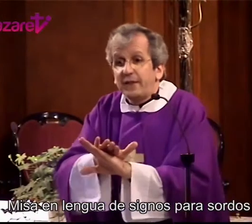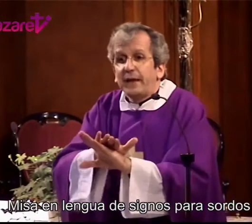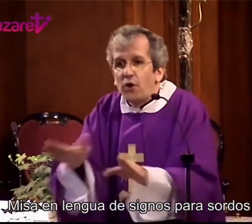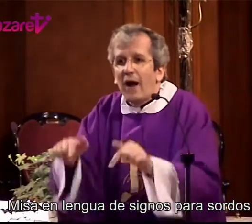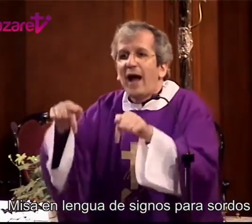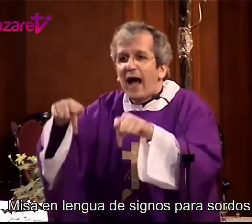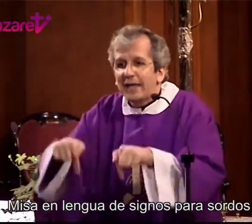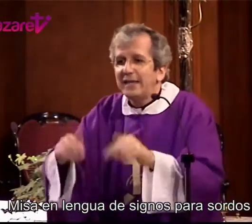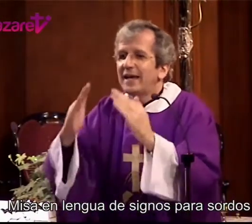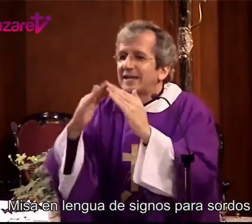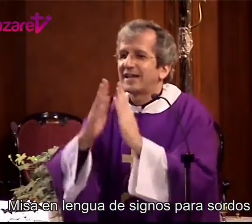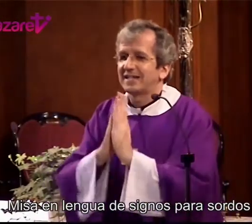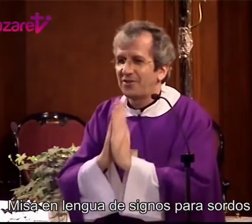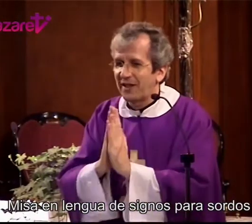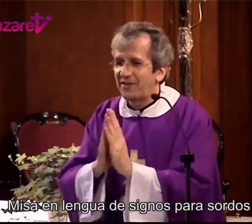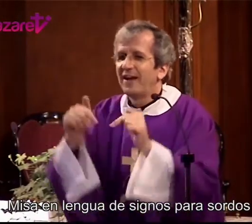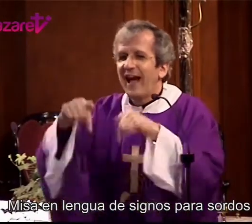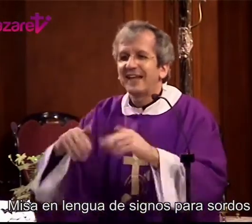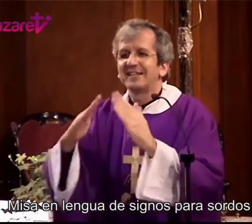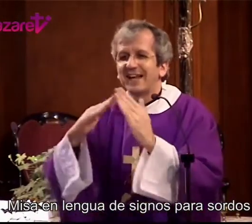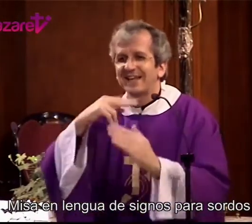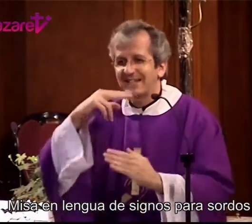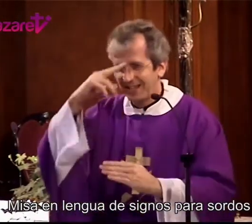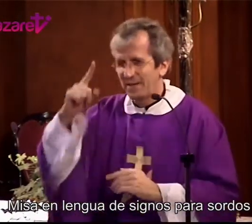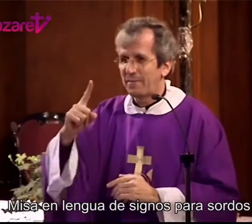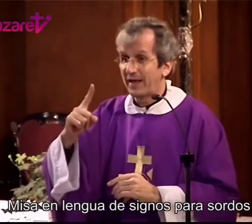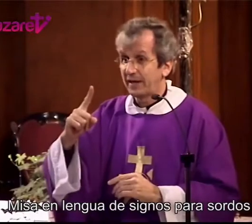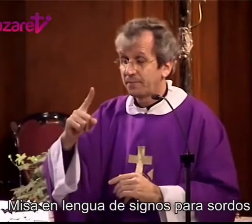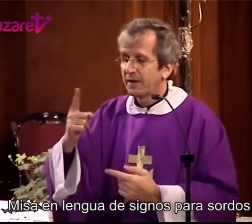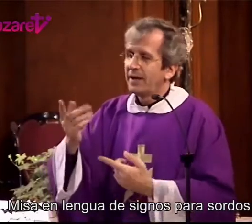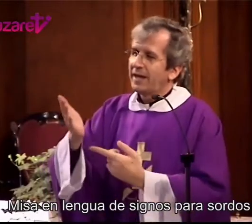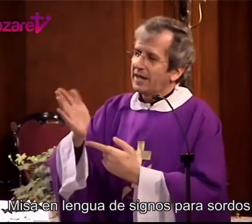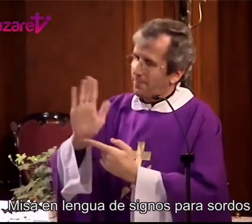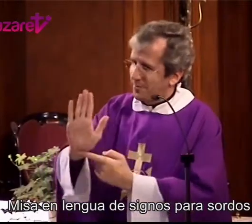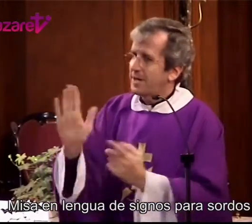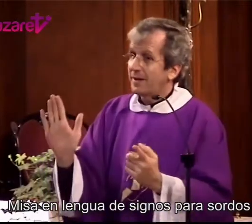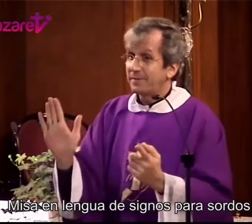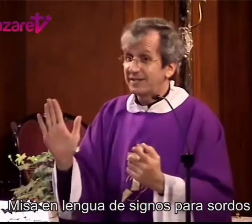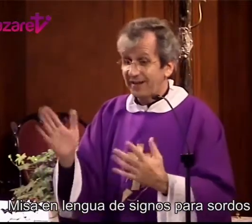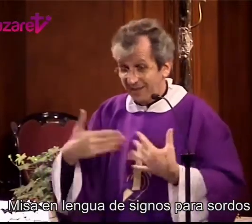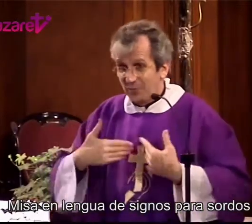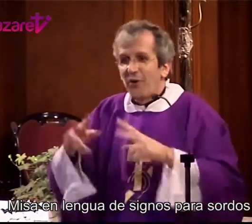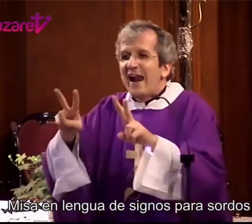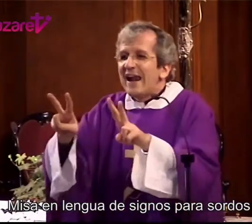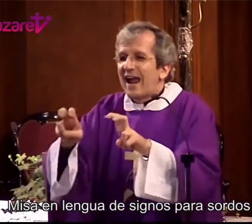no, aquí es casa de oración, aquí es la casa de mi Padre. Y aprovecha para presentar y decir, bueno, la